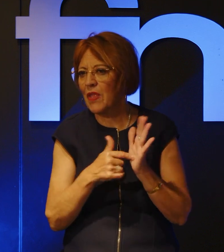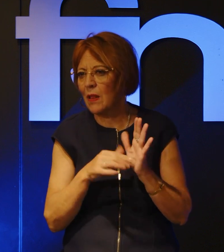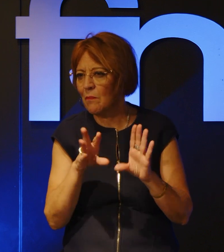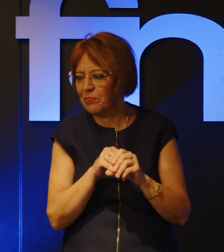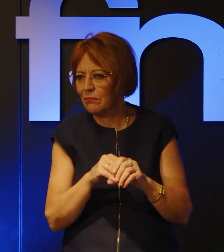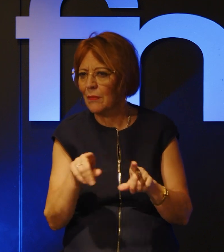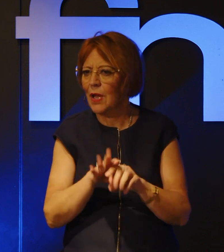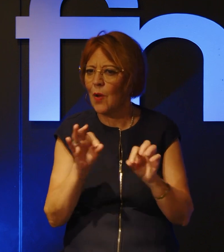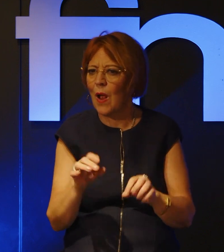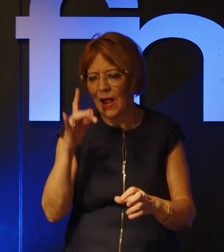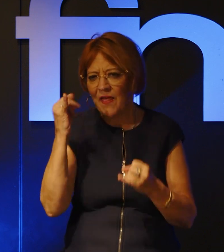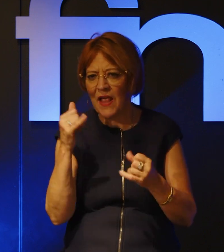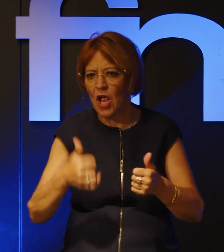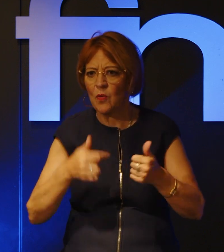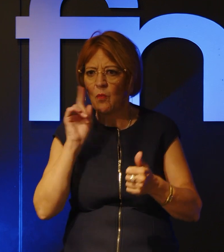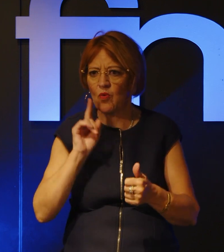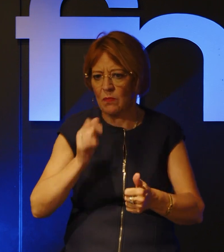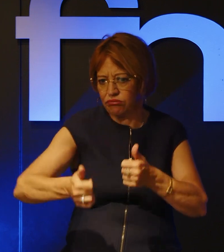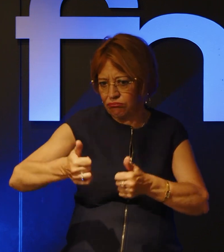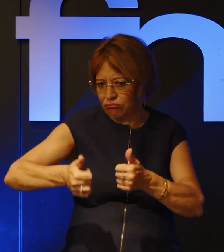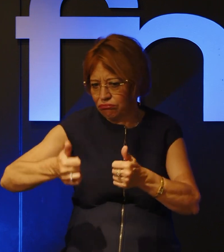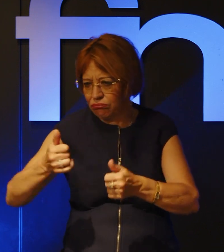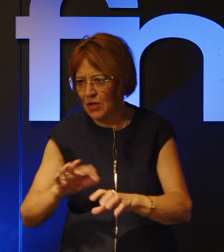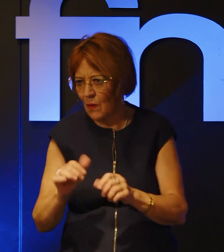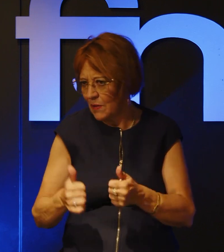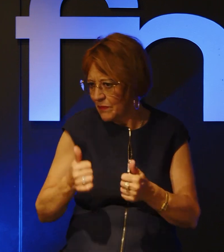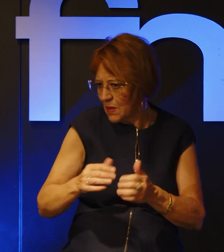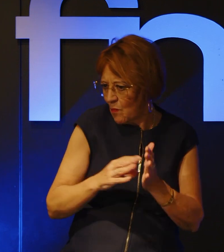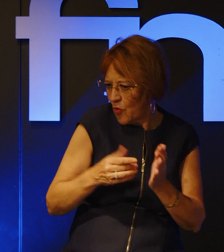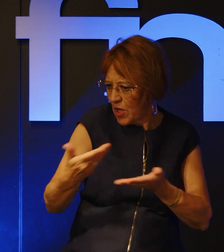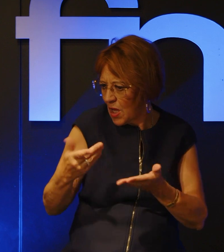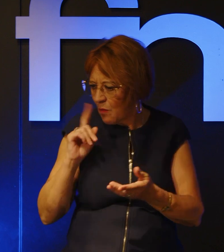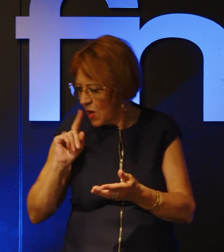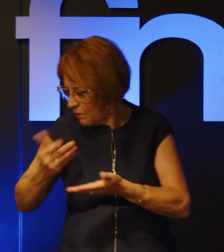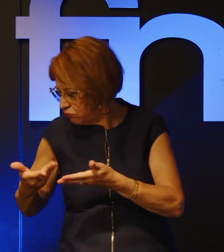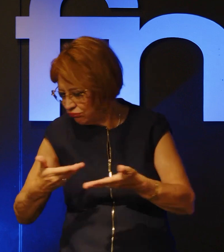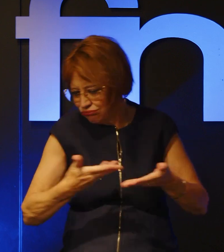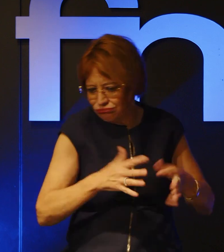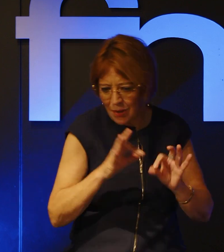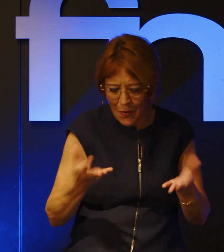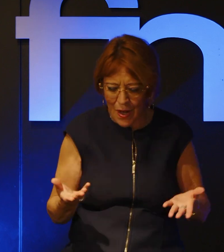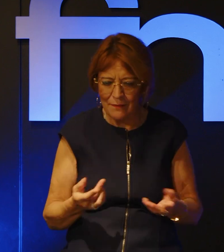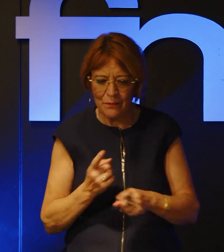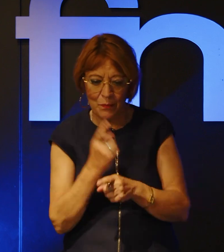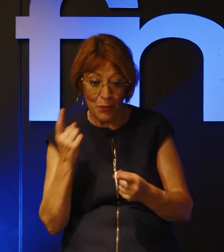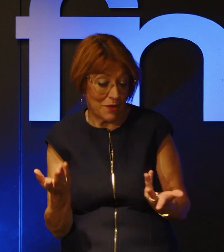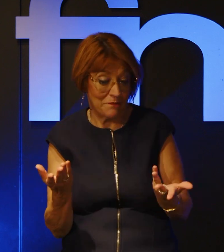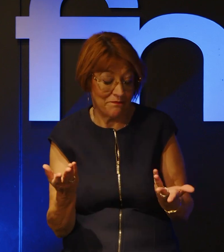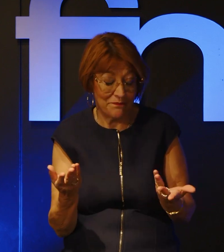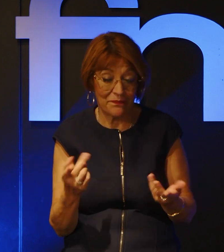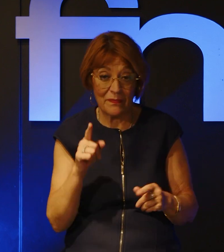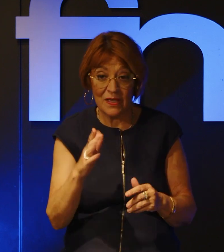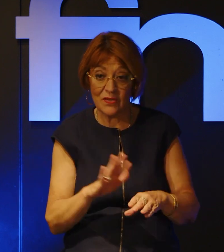reforça muito esta ideia também de competição entre mulheres n é estamos sempre a competir esteticamente umas com as outras eh porque supostamente